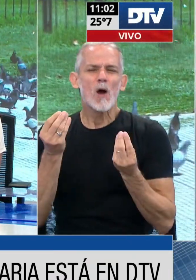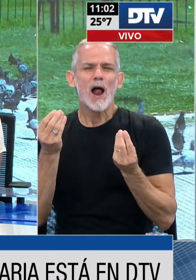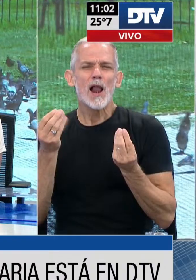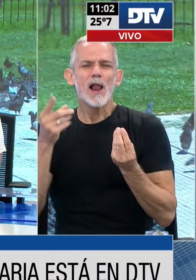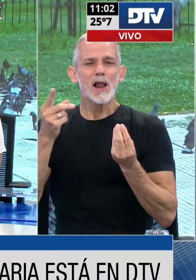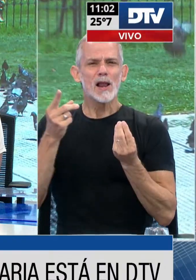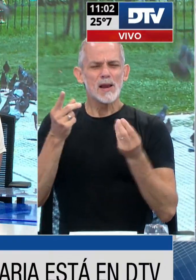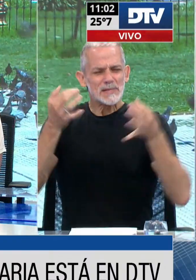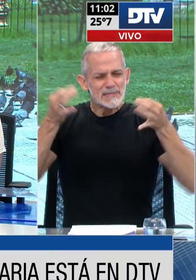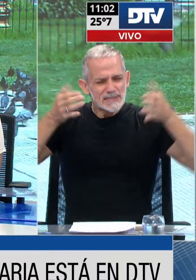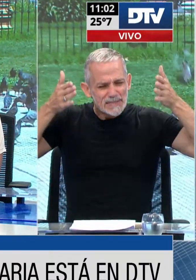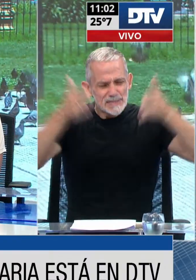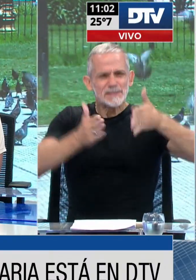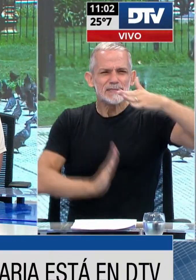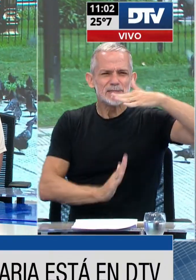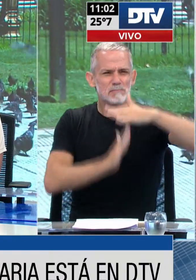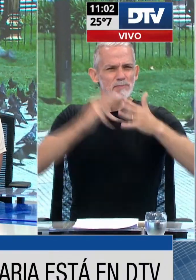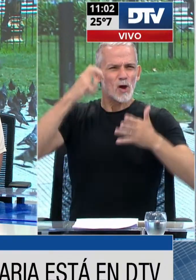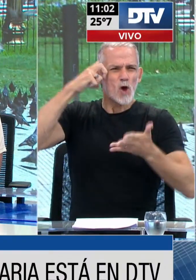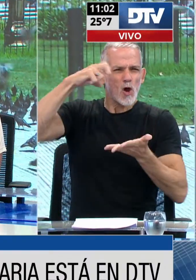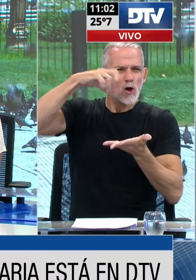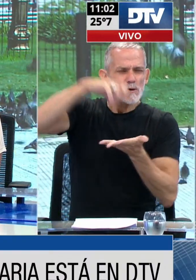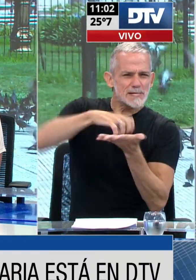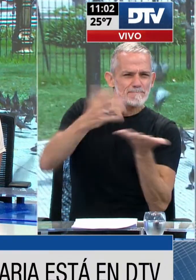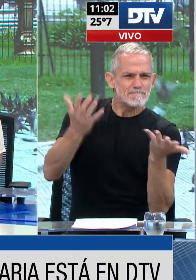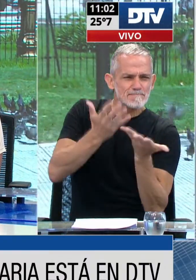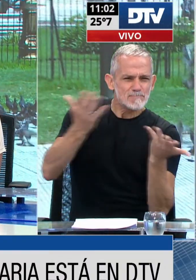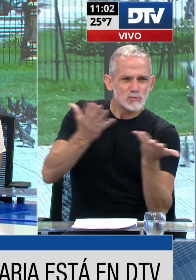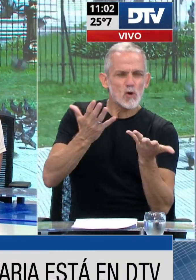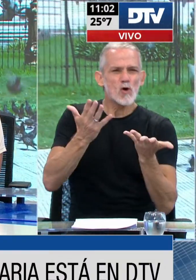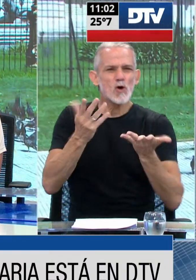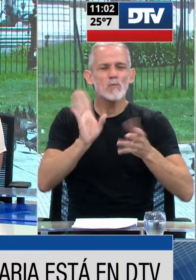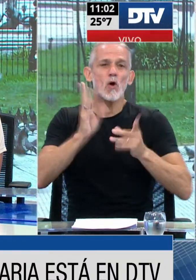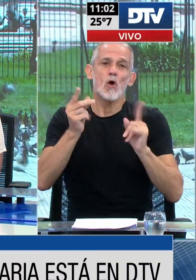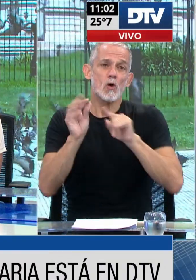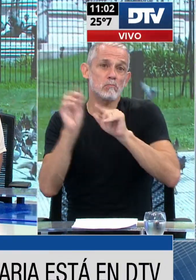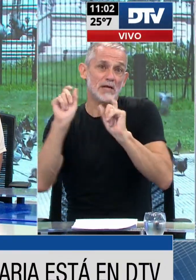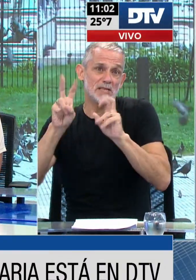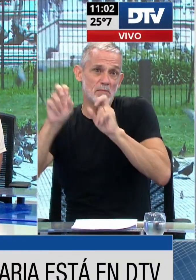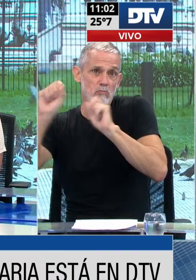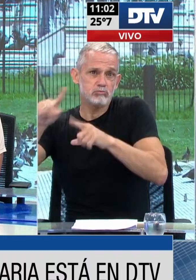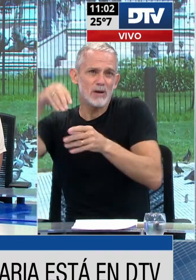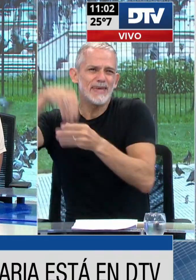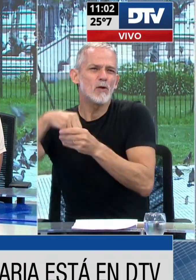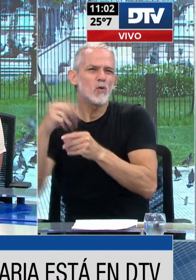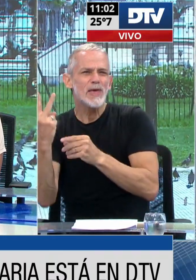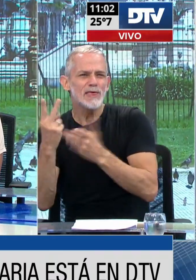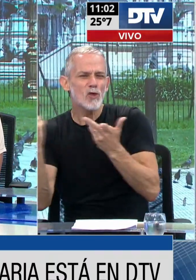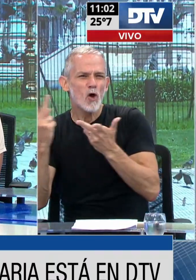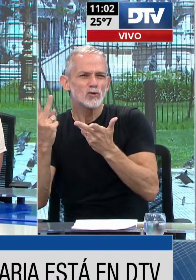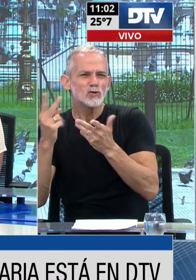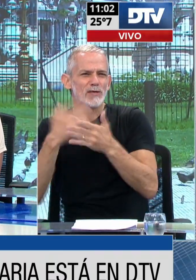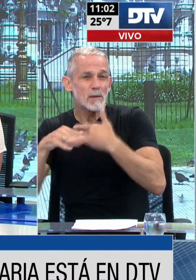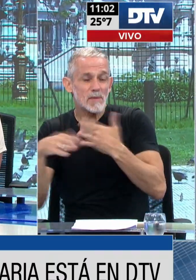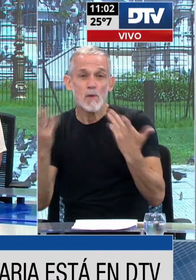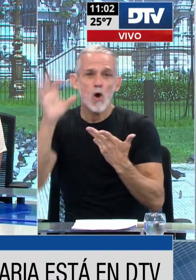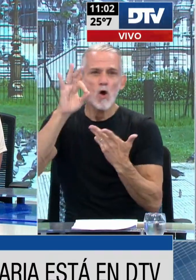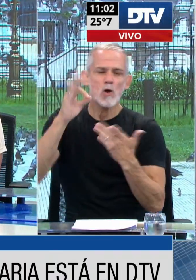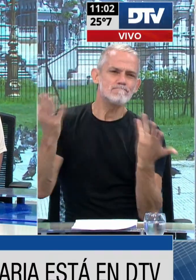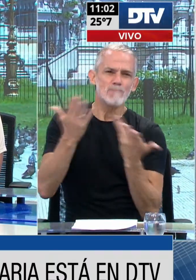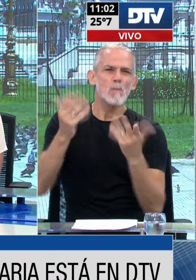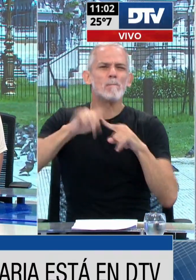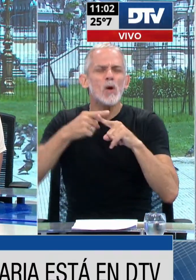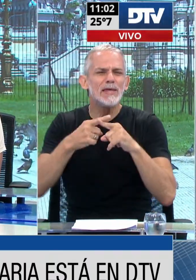la especificidad de lo que tiene que ver con Incluidos, ¿se van a ocupar de cuestiones también parlamentarias,